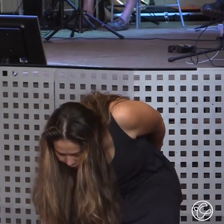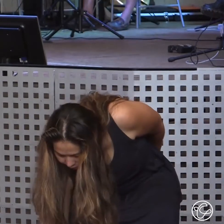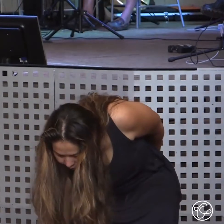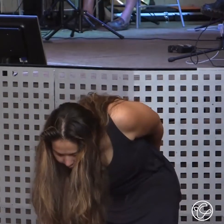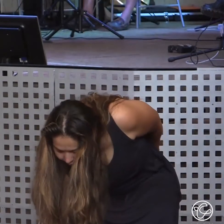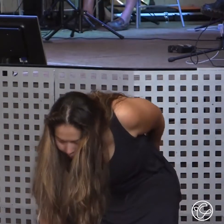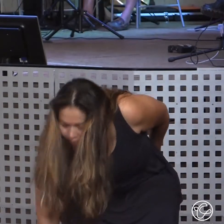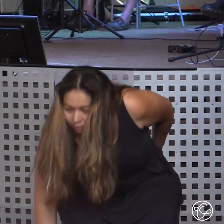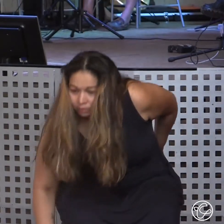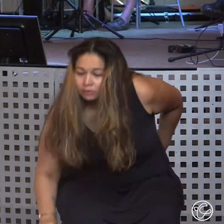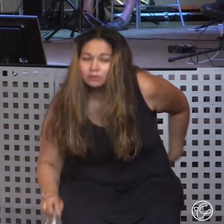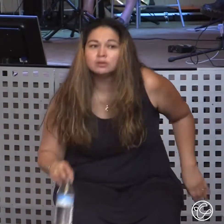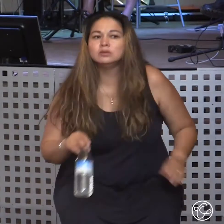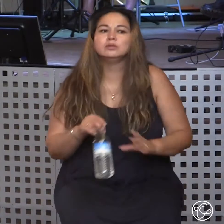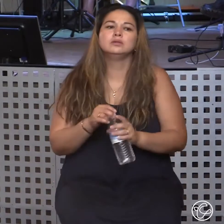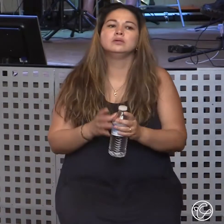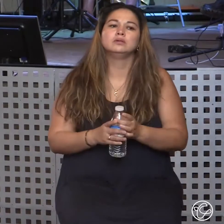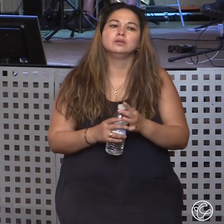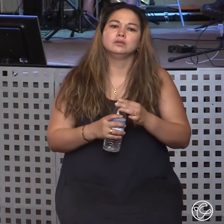Entonces, ya he dicho lo que no